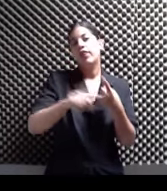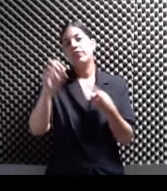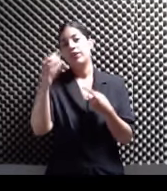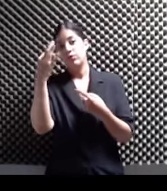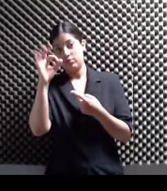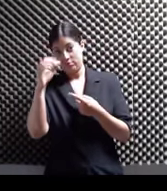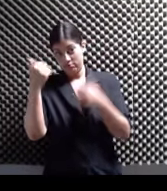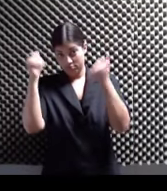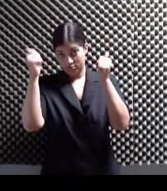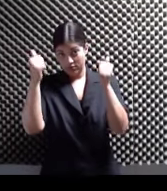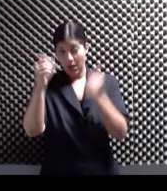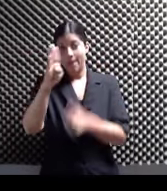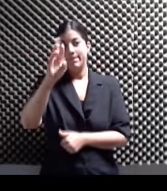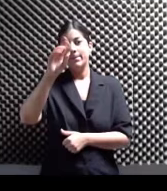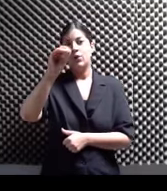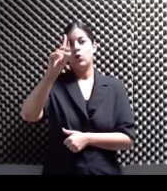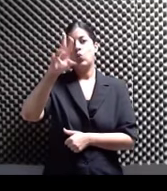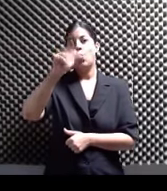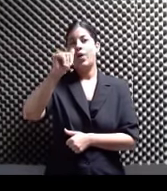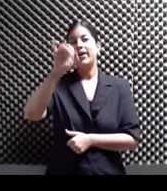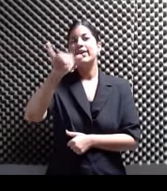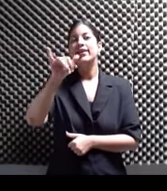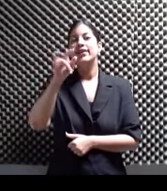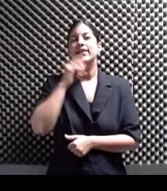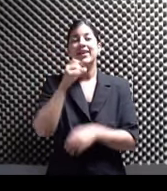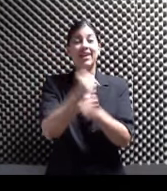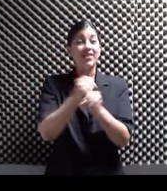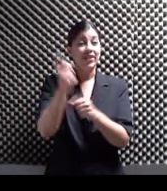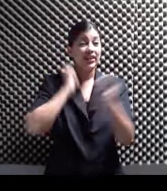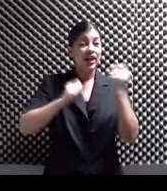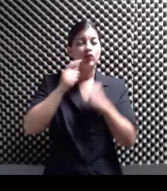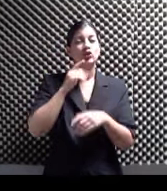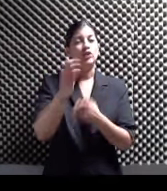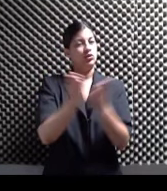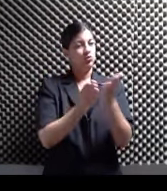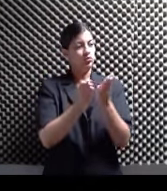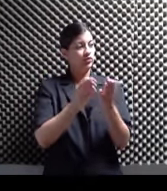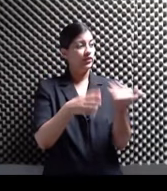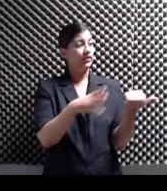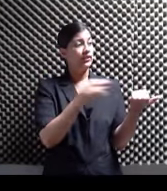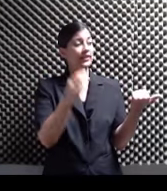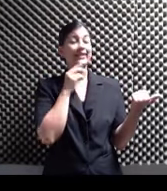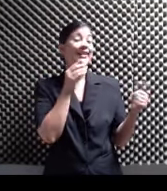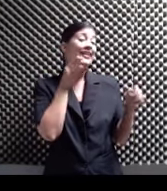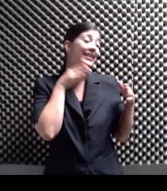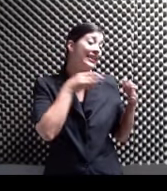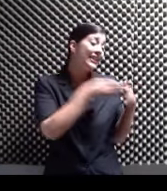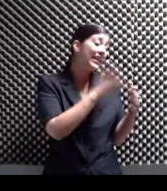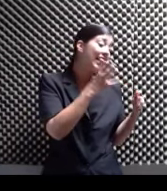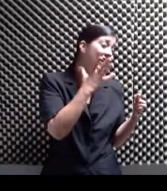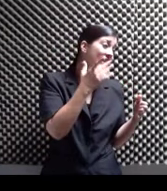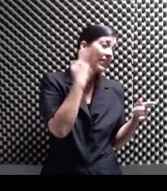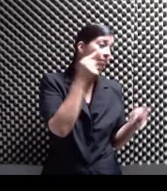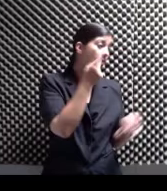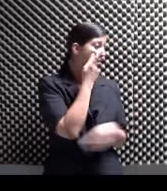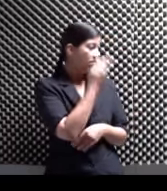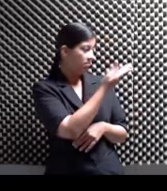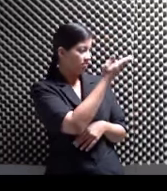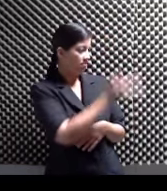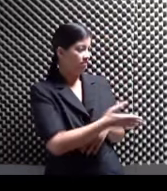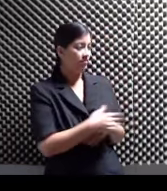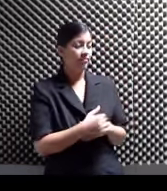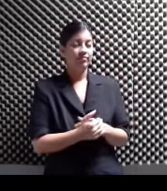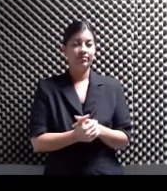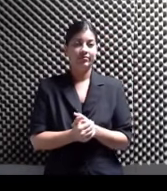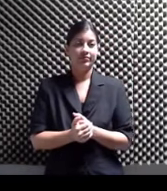abril en el Broadway Café Teatro en Santurce, y entonces la esquina caliente para ir a ver a Ángel Manuel allí en la